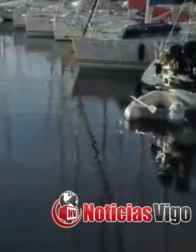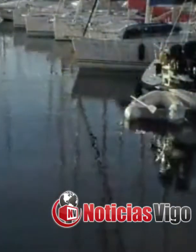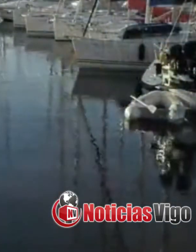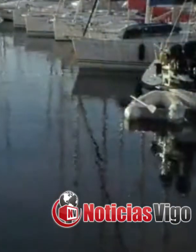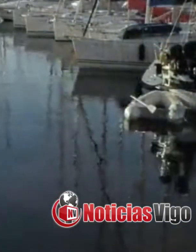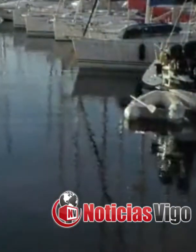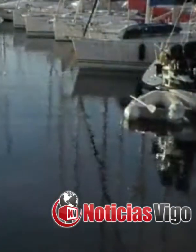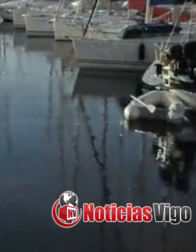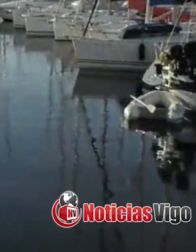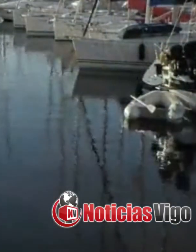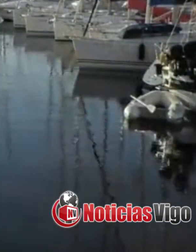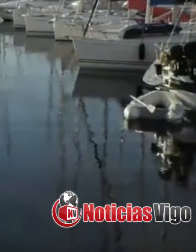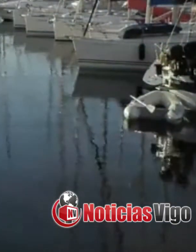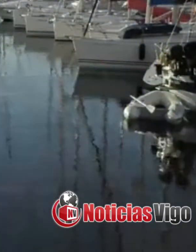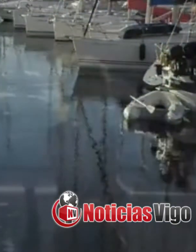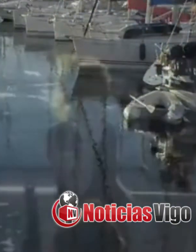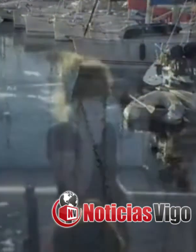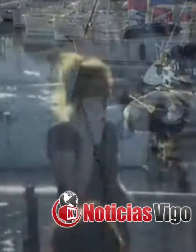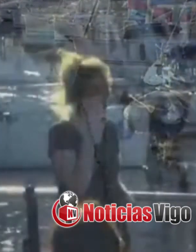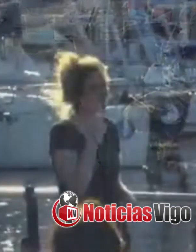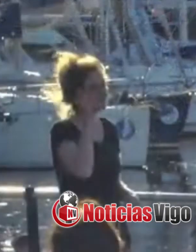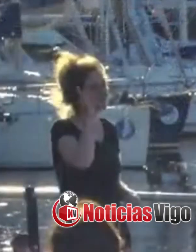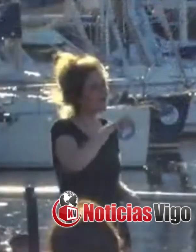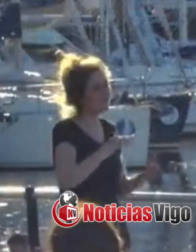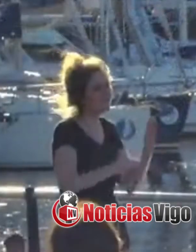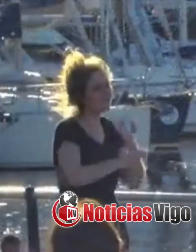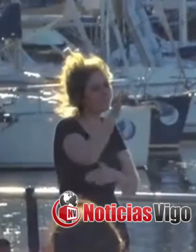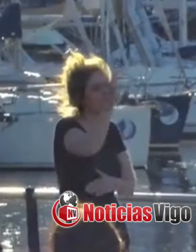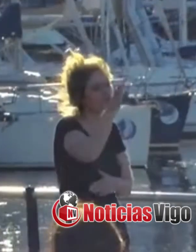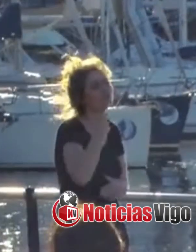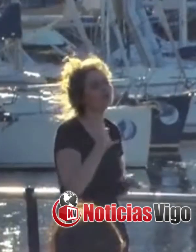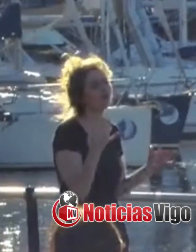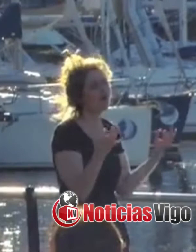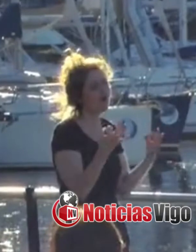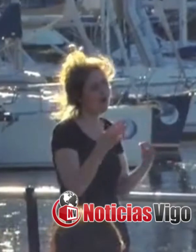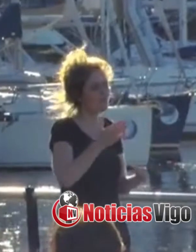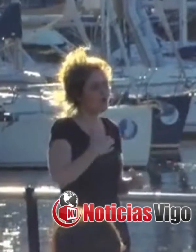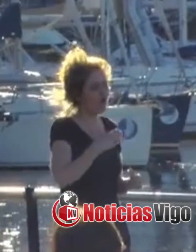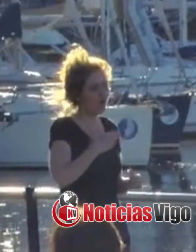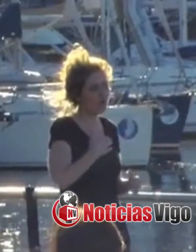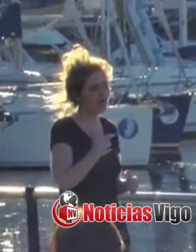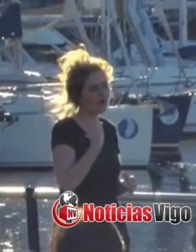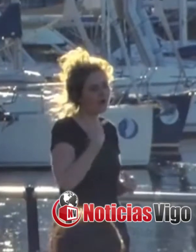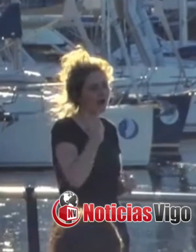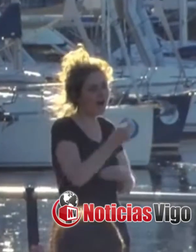as mulleres, a dignidade e o futuro é noso,